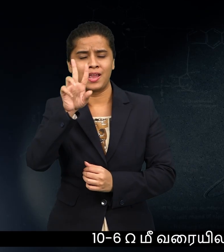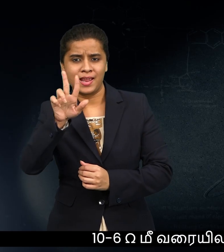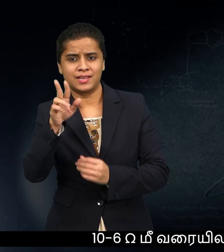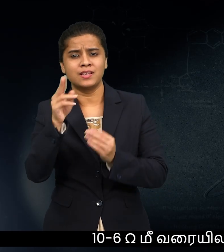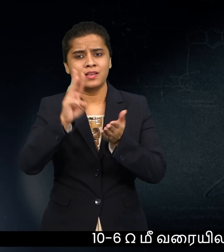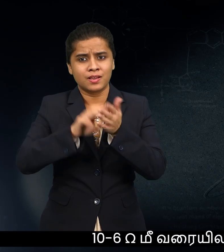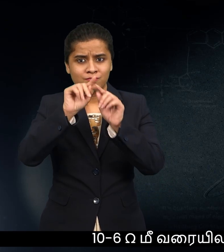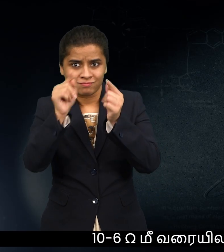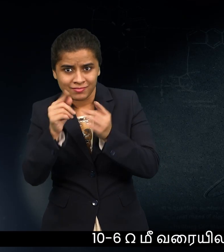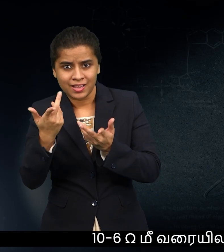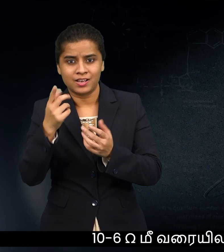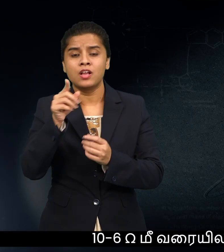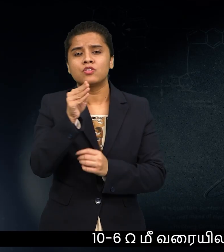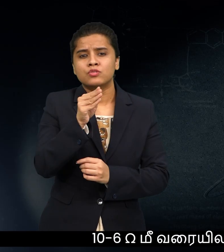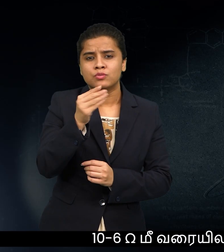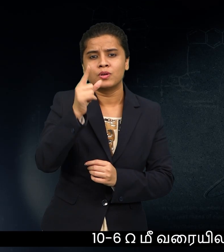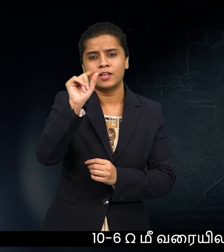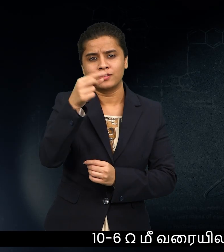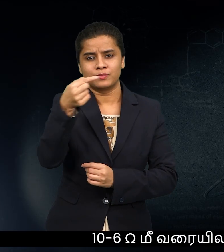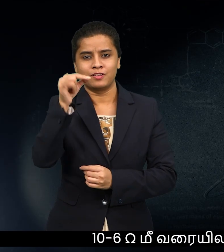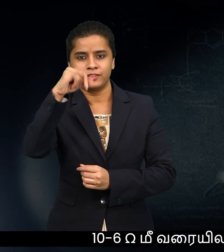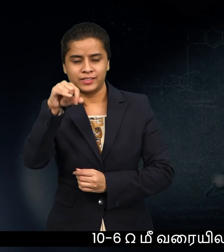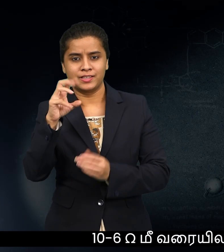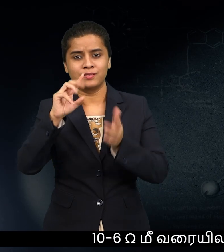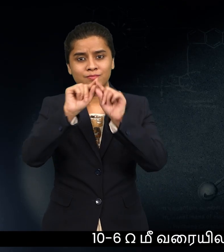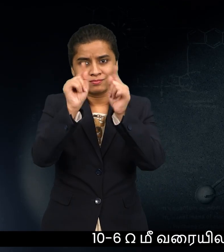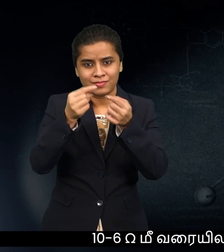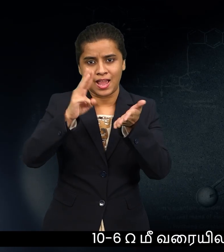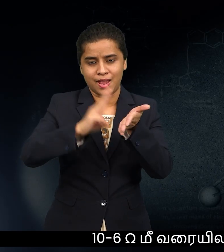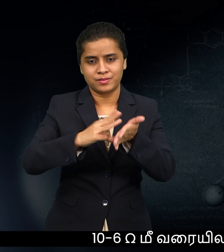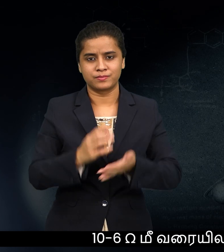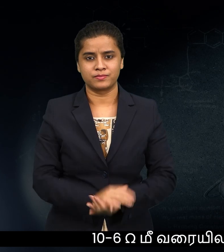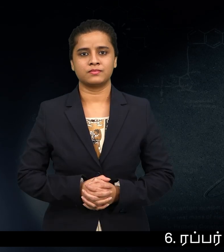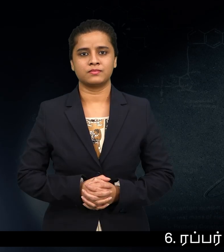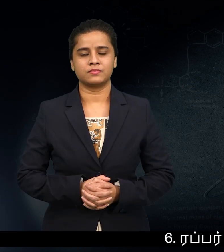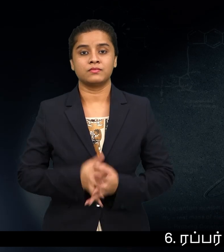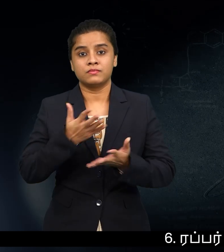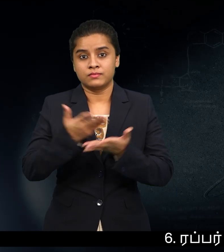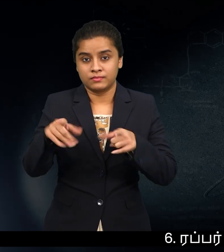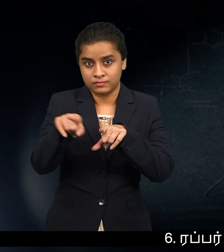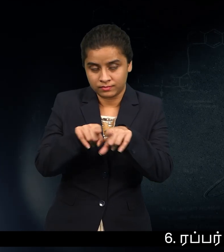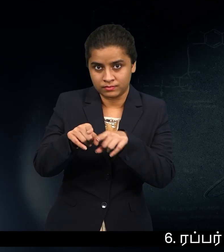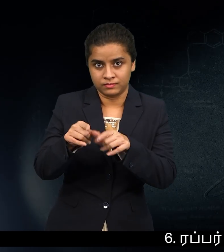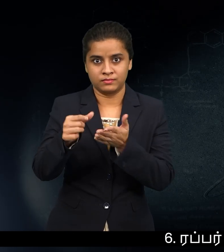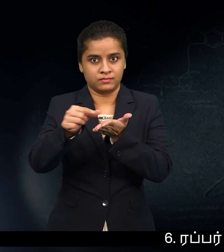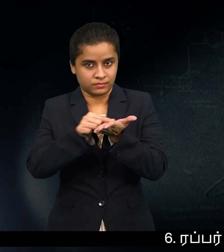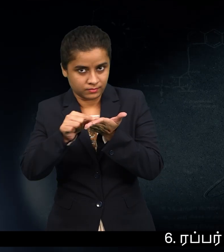6 ஓம் குறியீடு மீ வரையிலான வரம்பில் மிக குறைந்த மின்தடை திறன் கொண்டவை. ரப்பர் மற்றும் கண்ணாடி